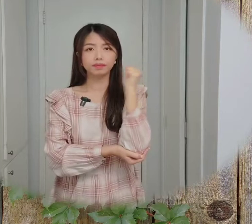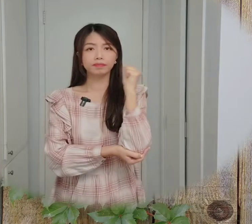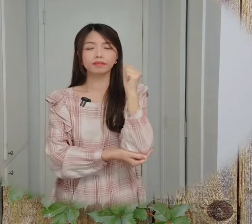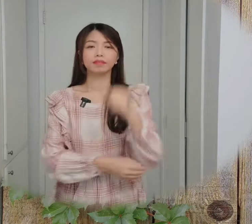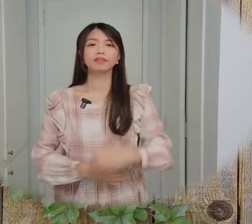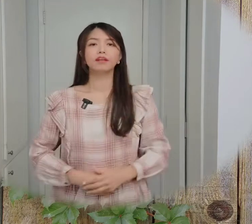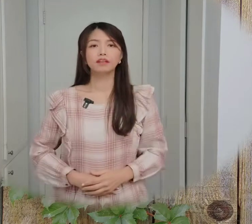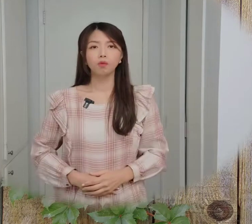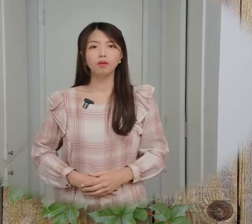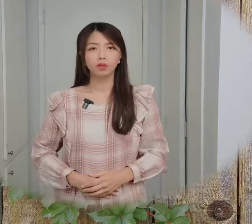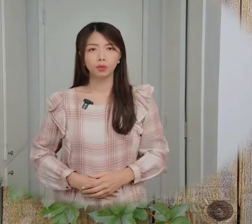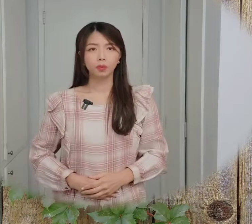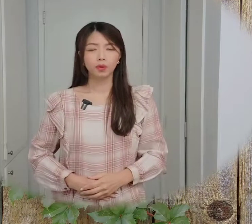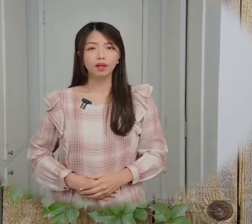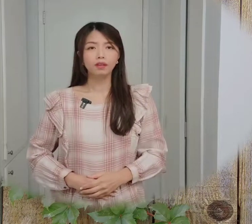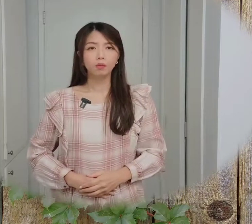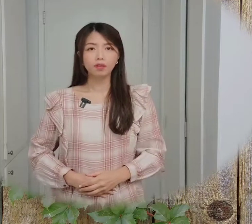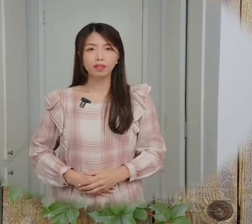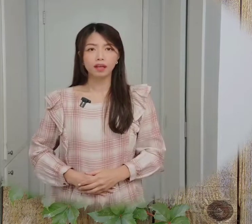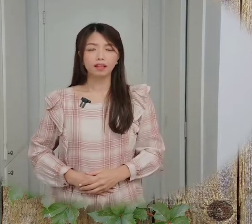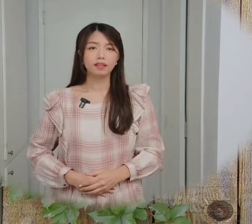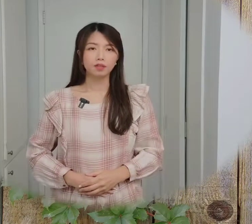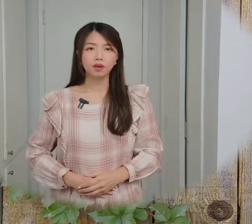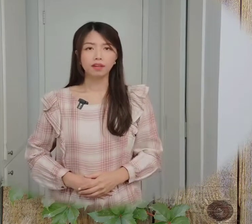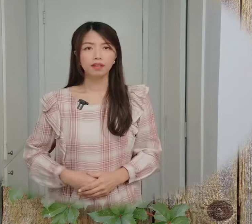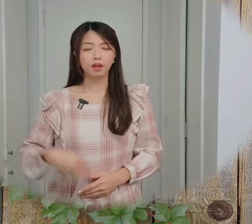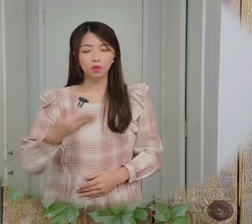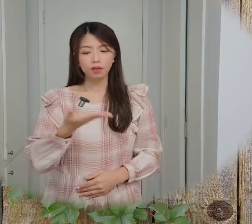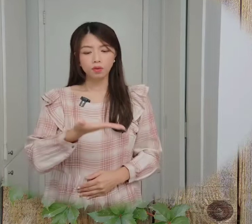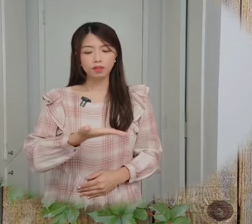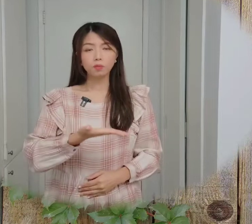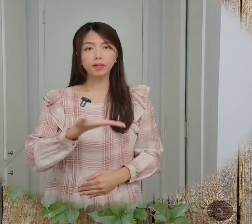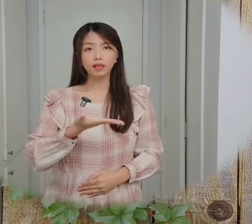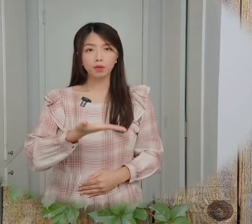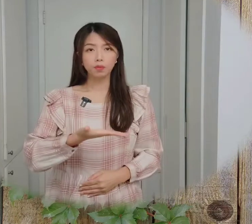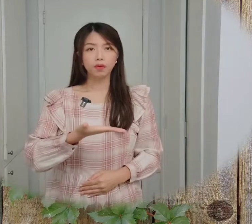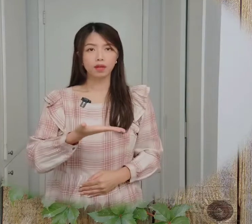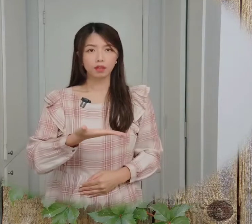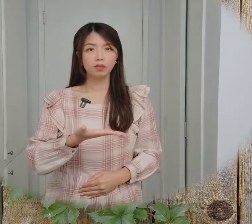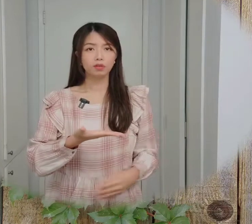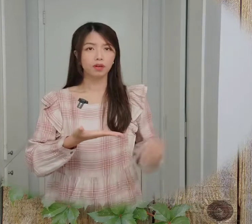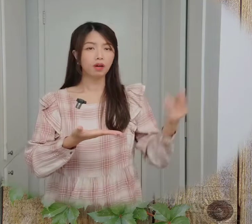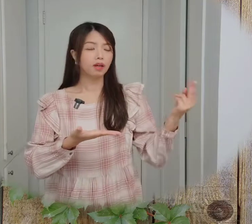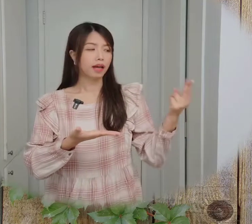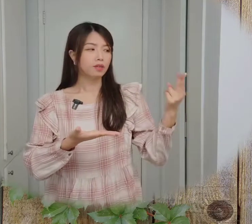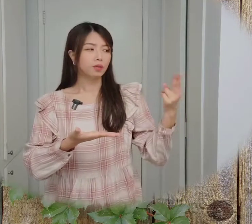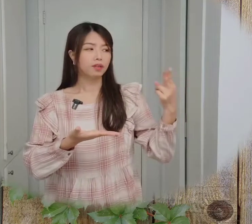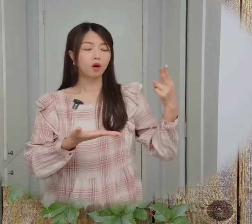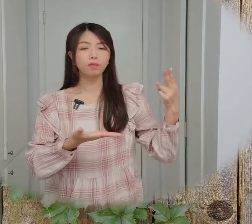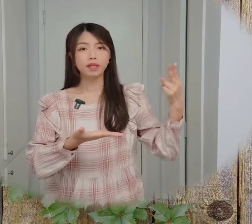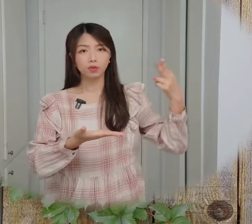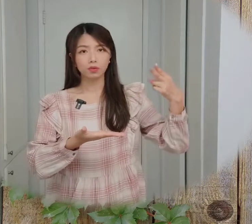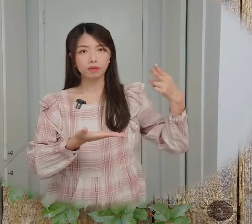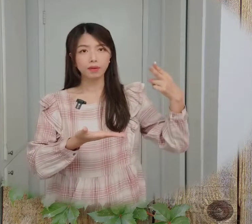흔들리고, 넘어져도, 넘어지다 라는 뜻의 수어는 왼손은 손바닥이 위로 보이게 이렇게 두시고요, 다른